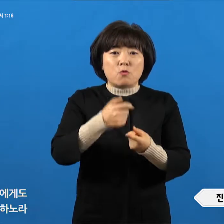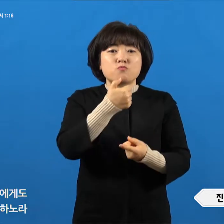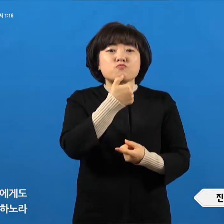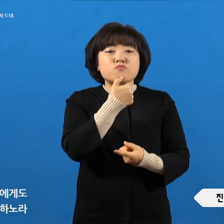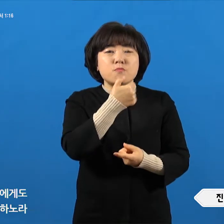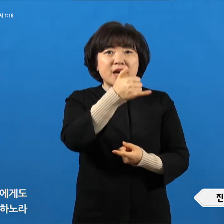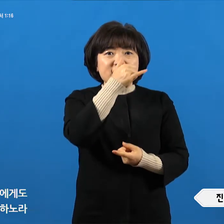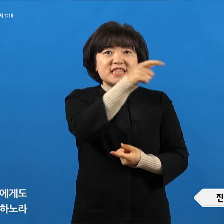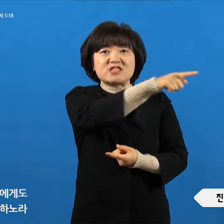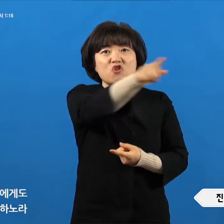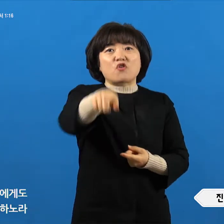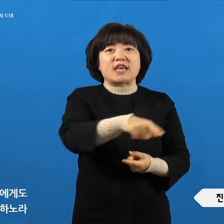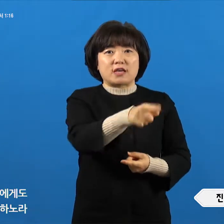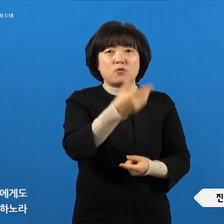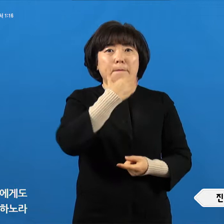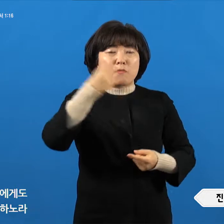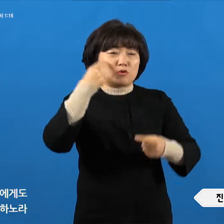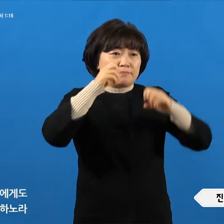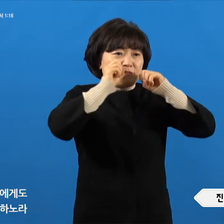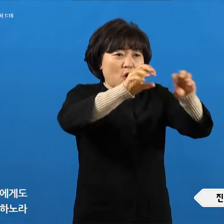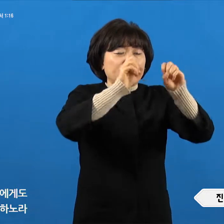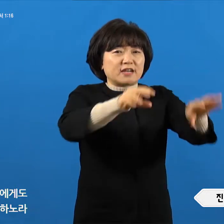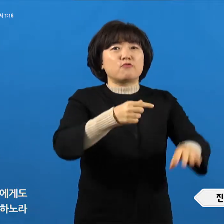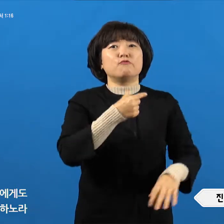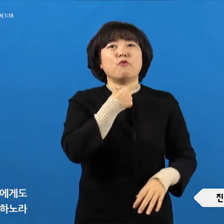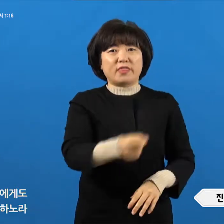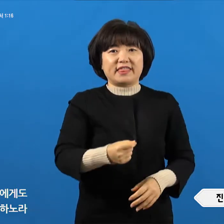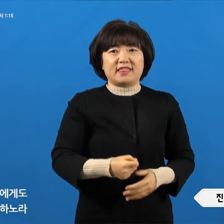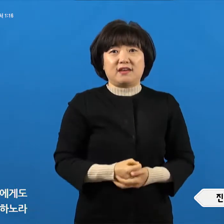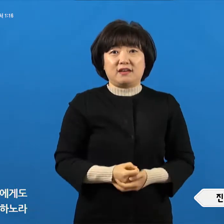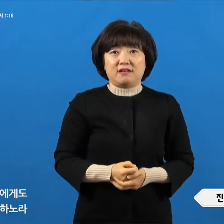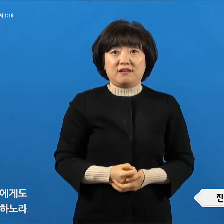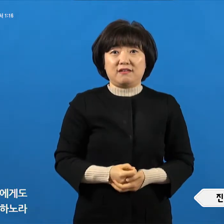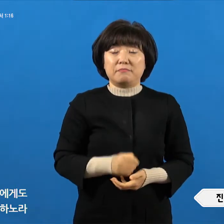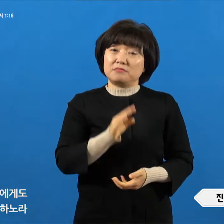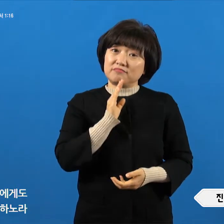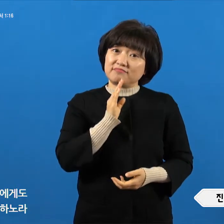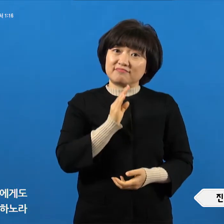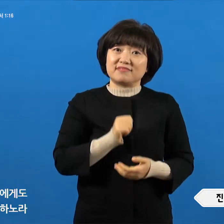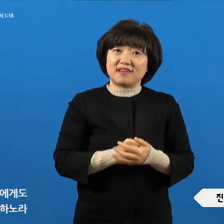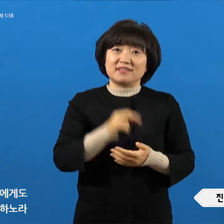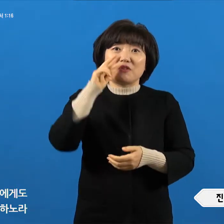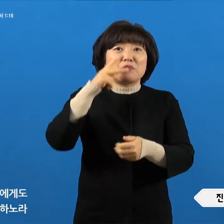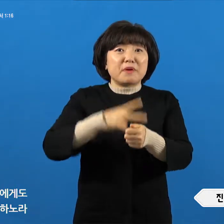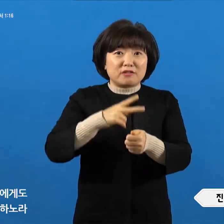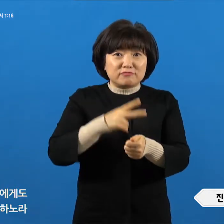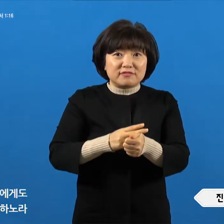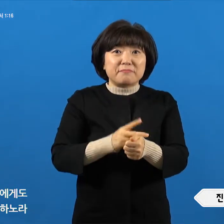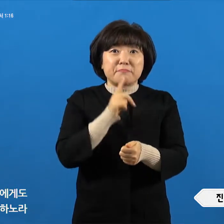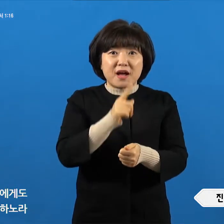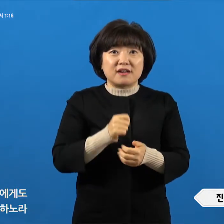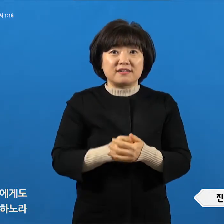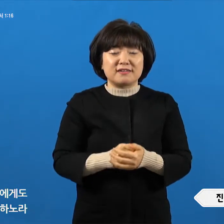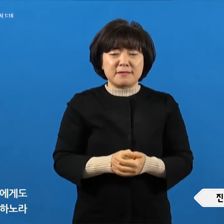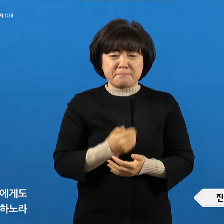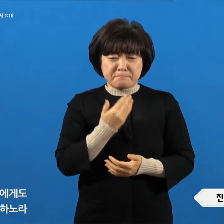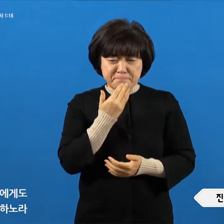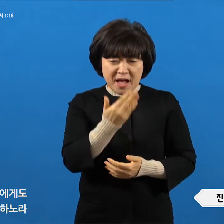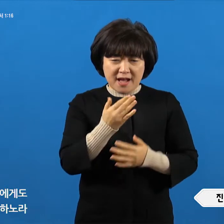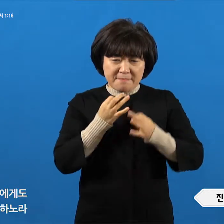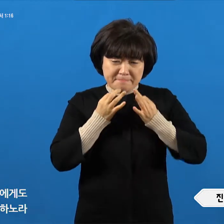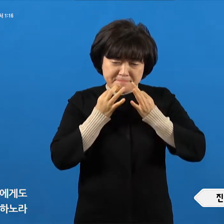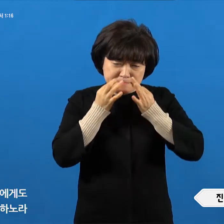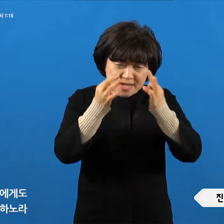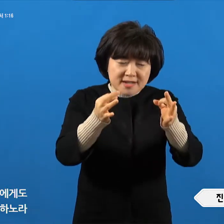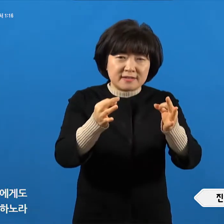있는 너희에게도 복음 전하기를 원하노라. 그렇습니다. 사도 바울은 이야기합니다. 할 수